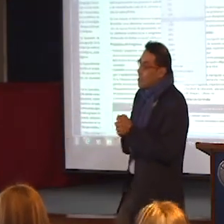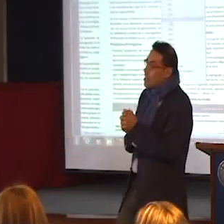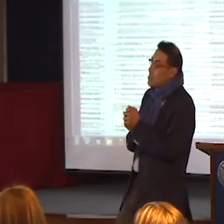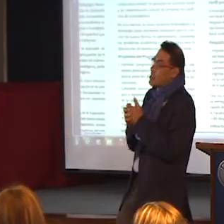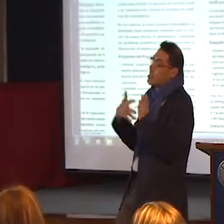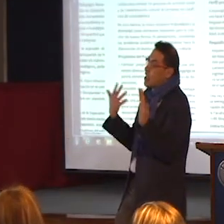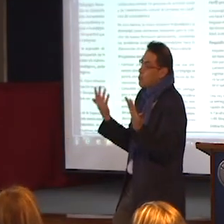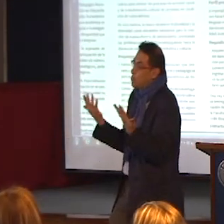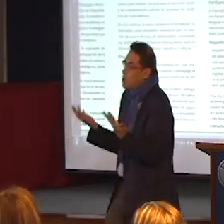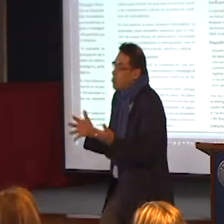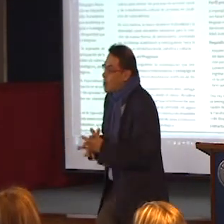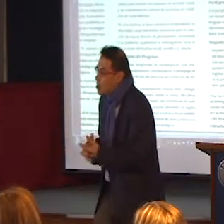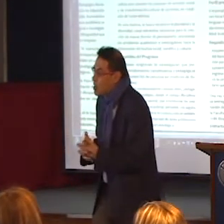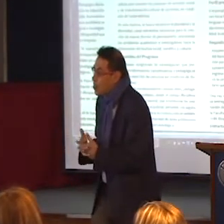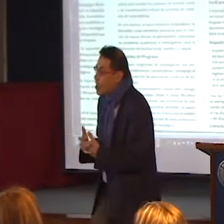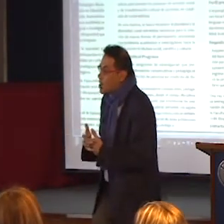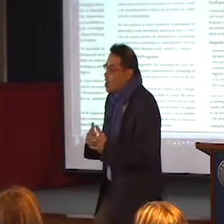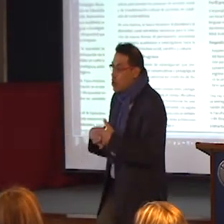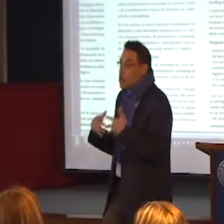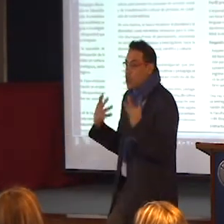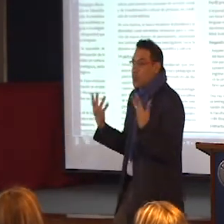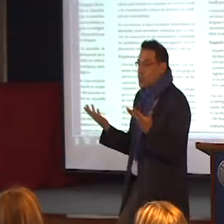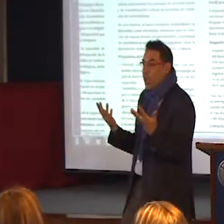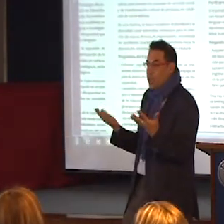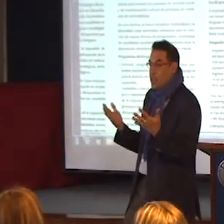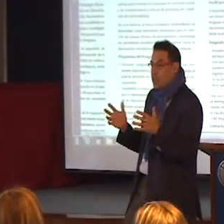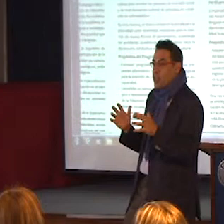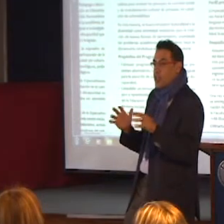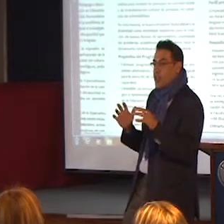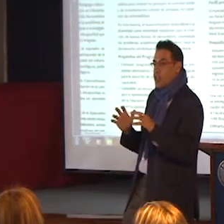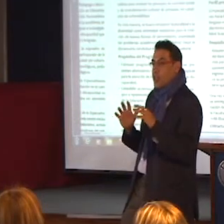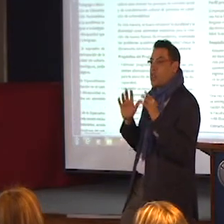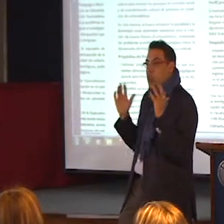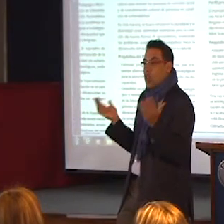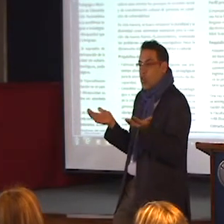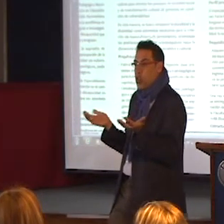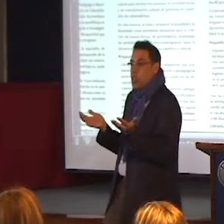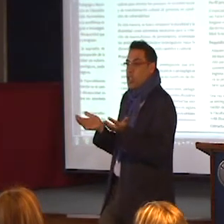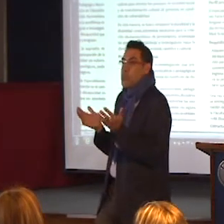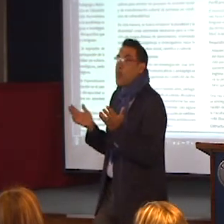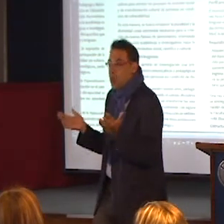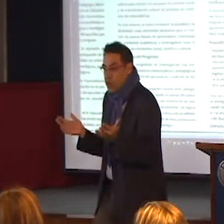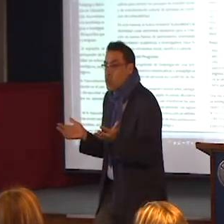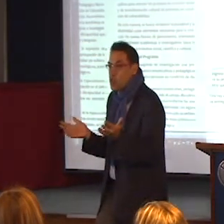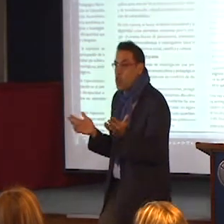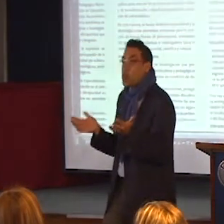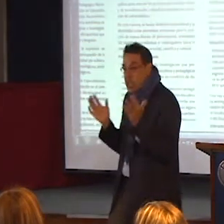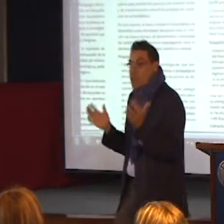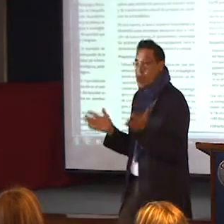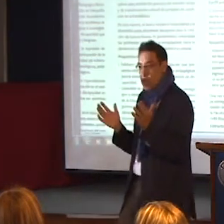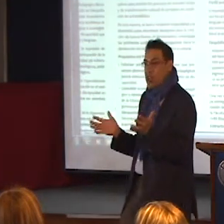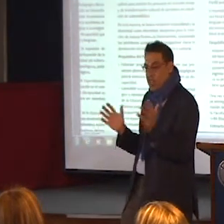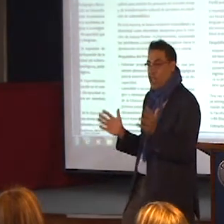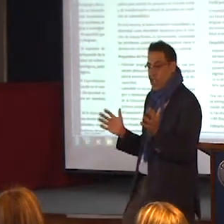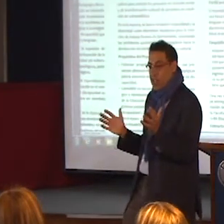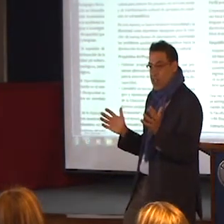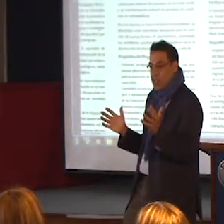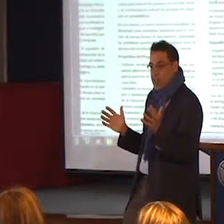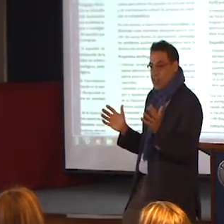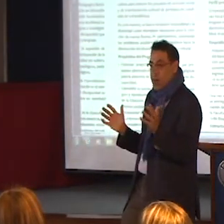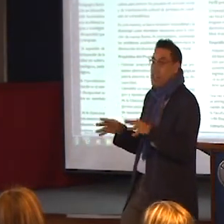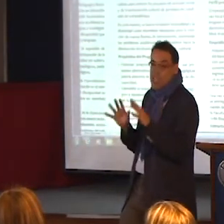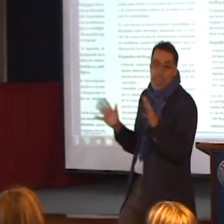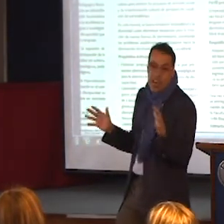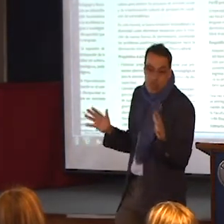distintos lugares, desde distintas perspectivas, nos acompañen en este sueño de poder construir